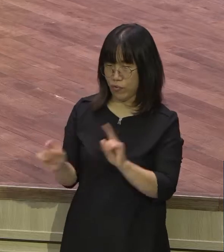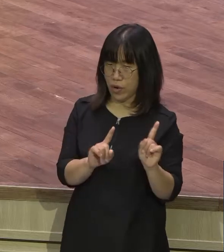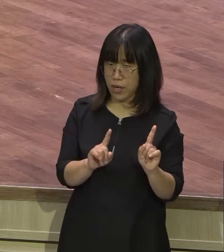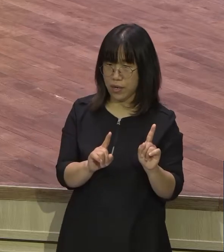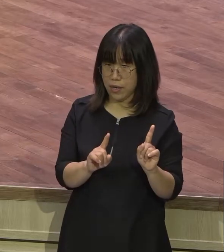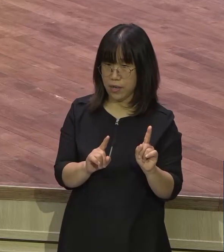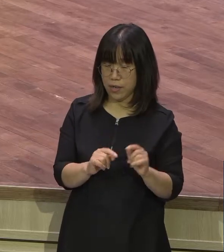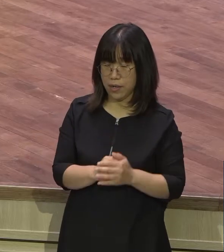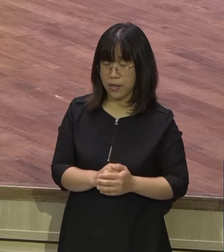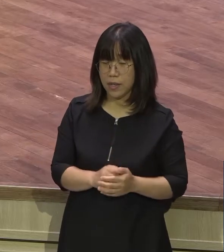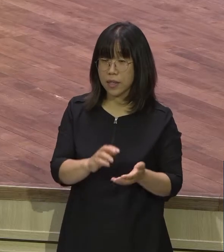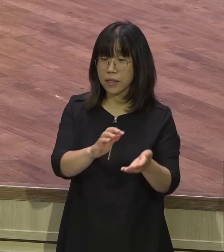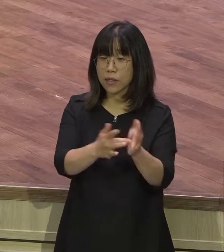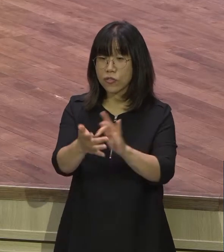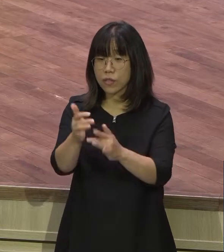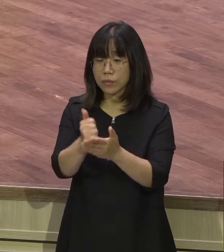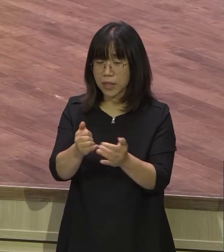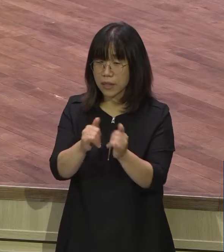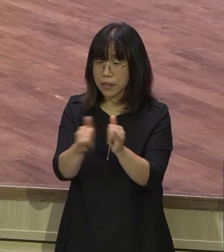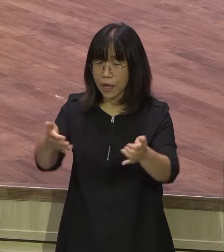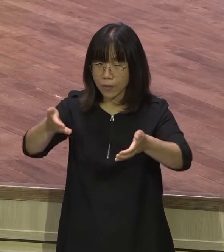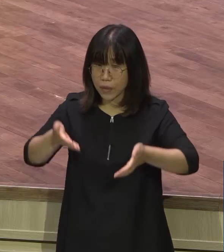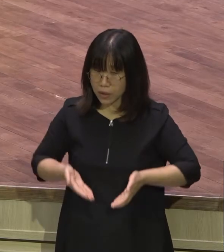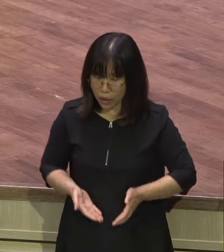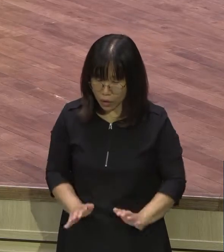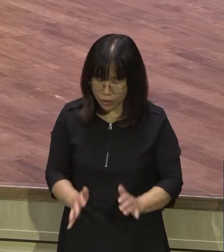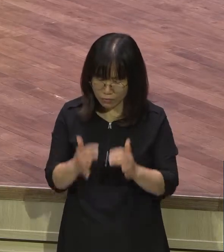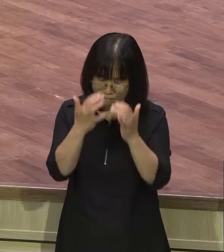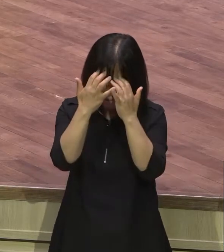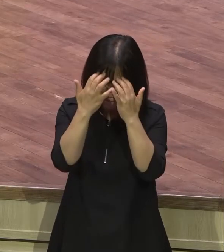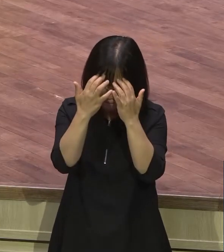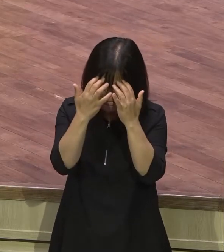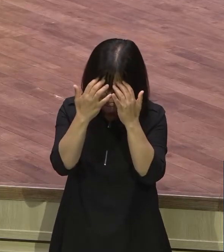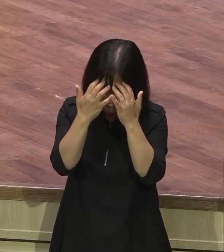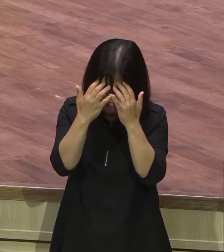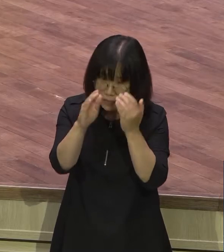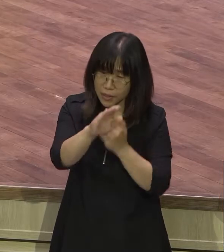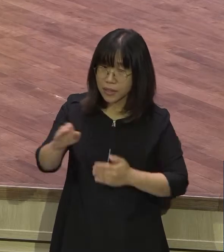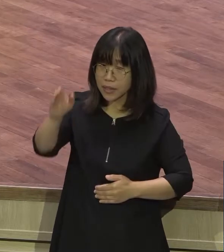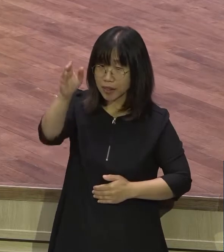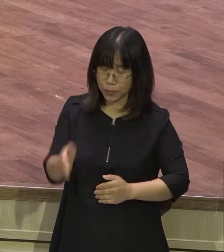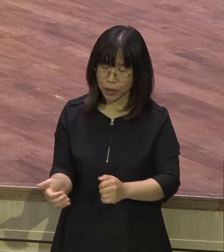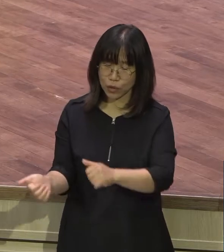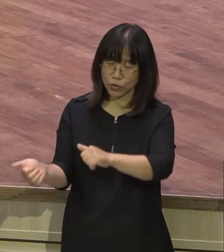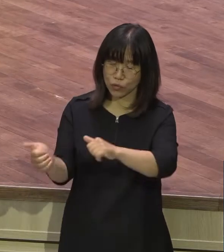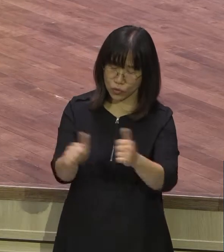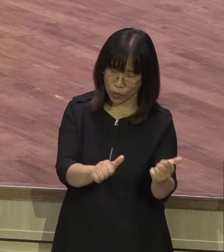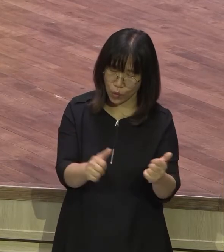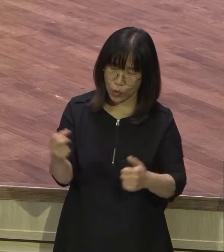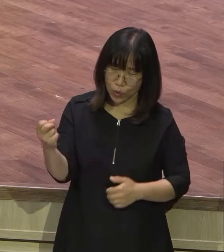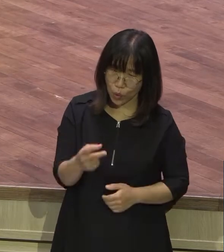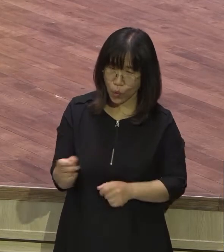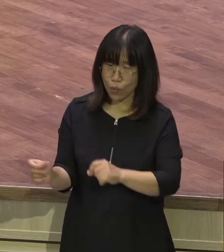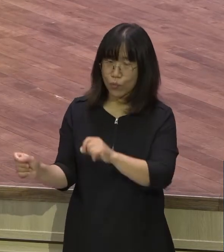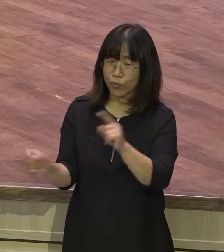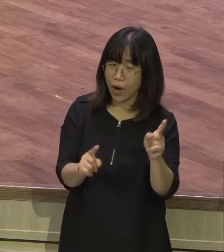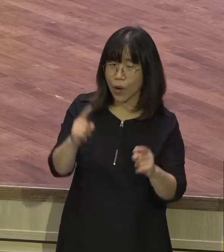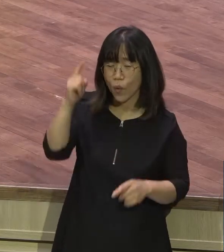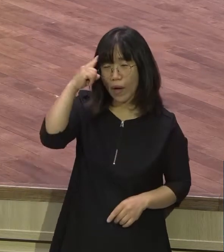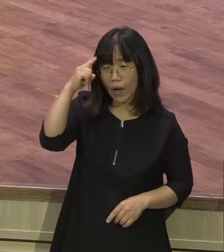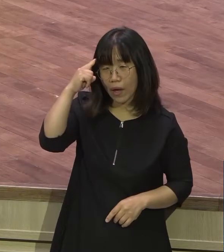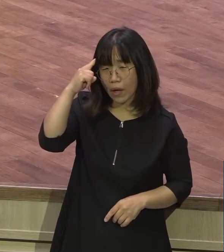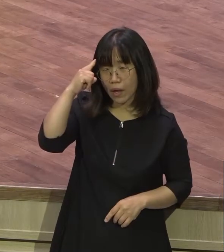절대없이 인간으로 오셔가지고 고생하다가 그렇게 십자가 죽고 또 부활하고 왜 합니까